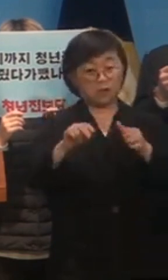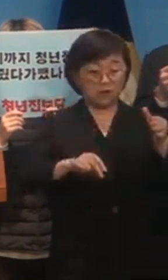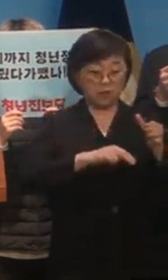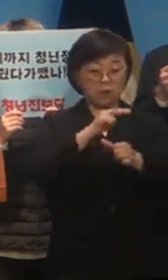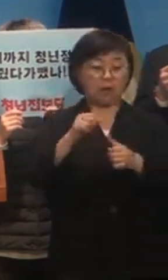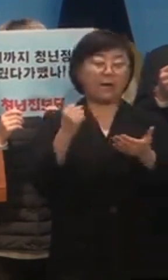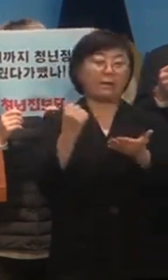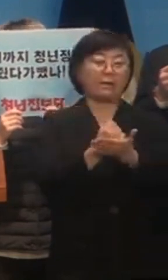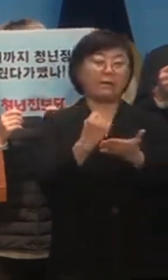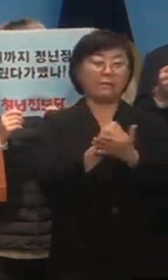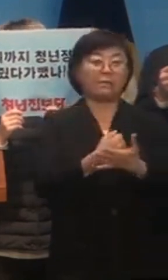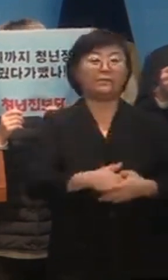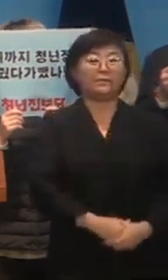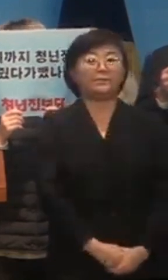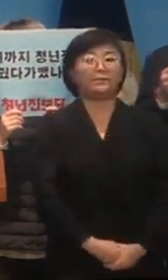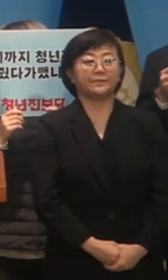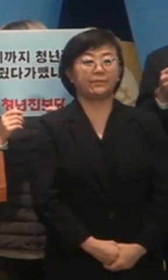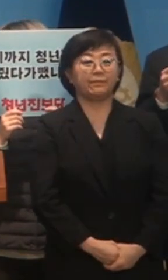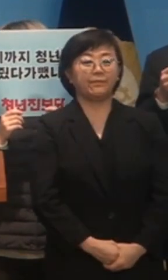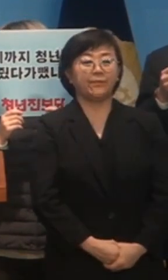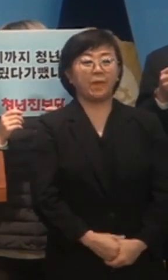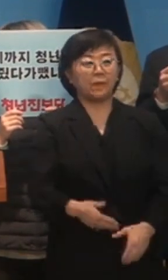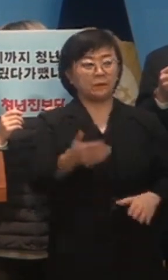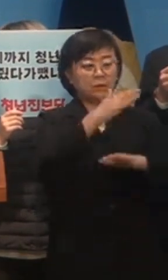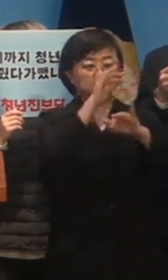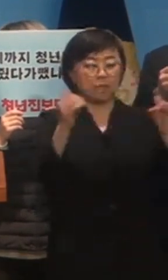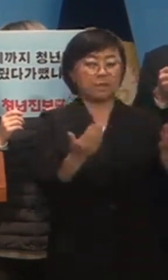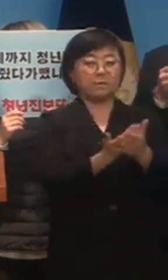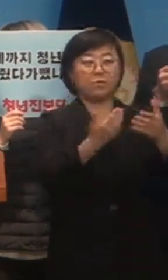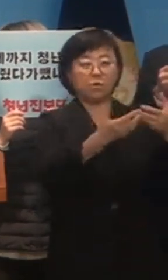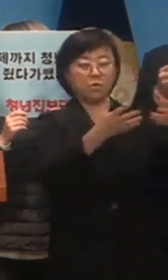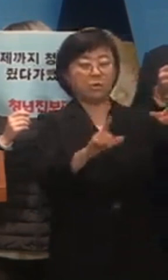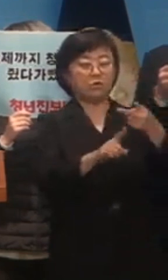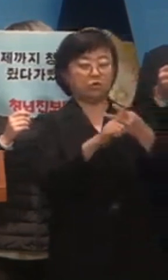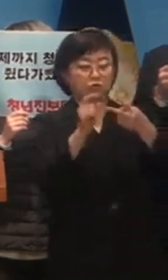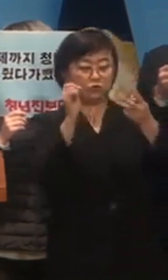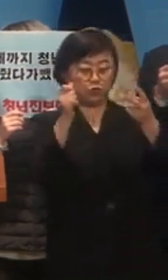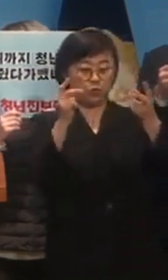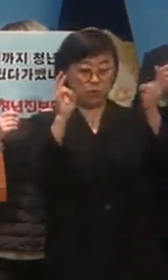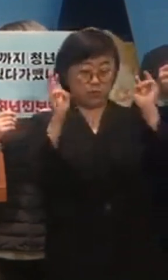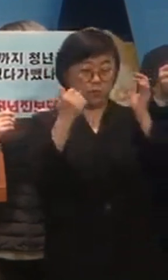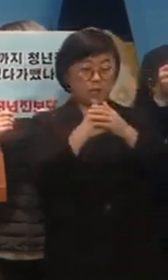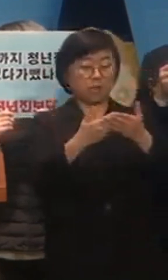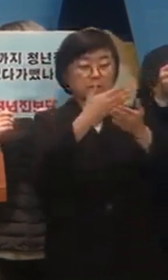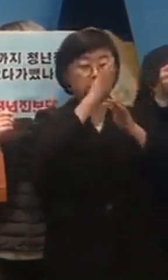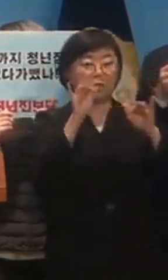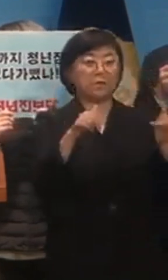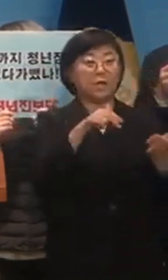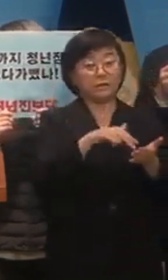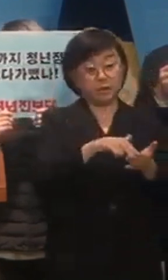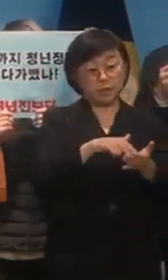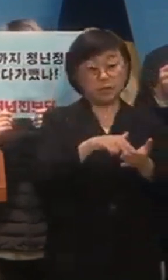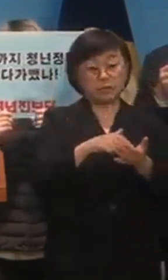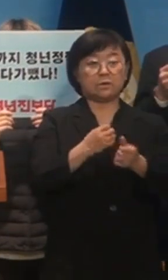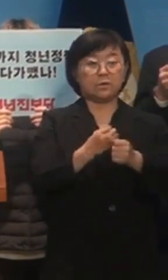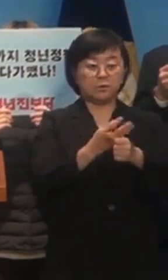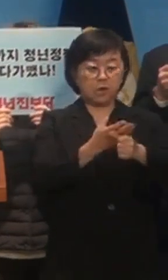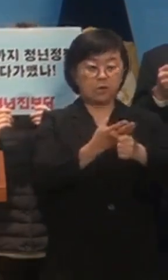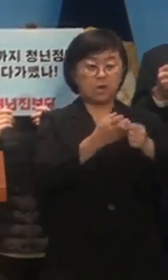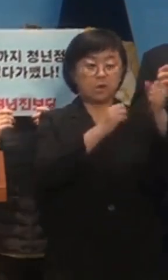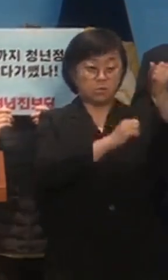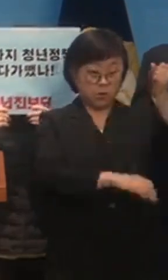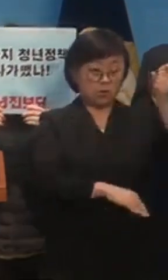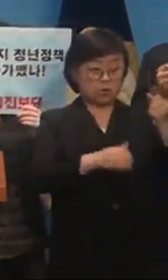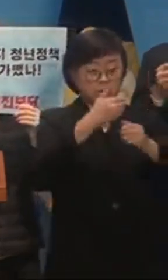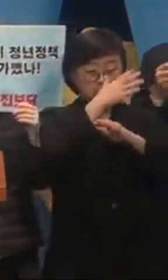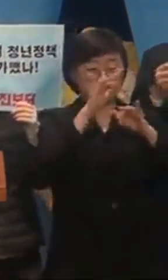현실이 안타깝습니다. 이에 청년진보당은 중소기업과 재직 청년들의 입장을 전하고